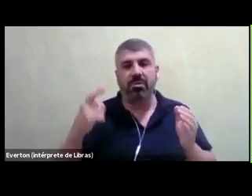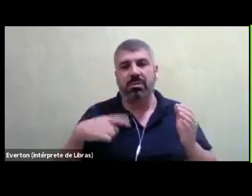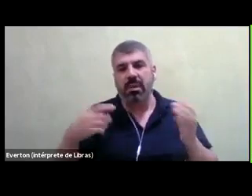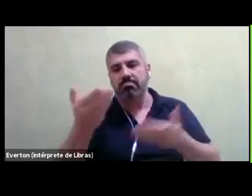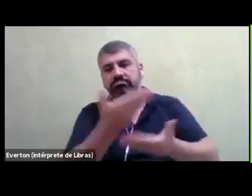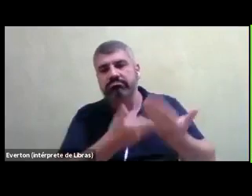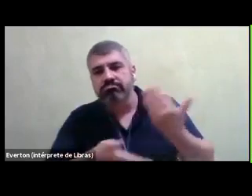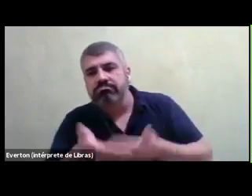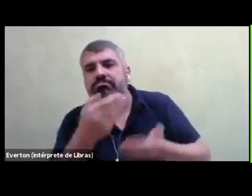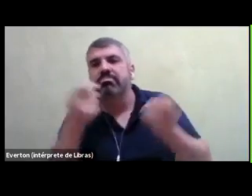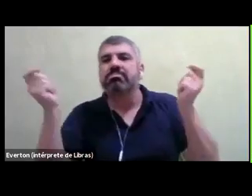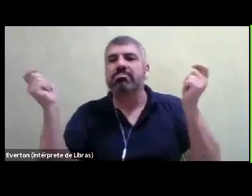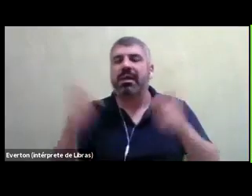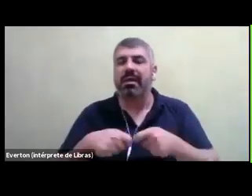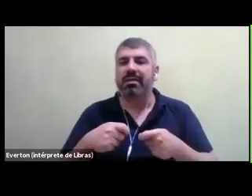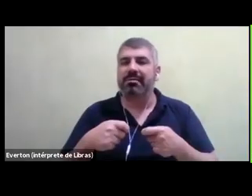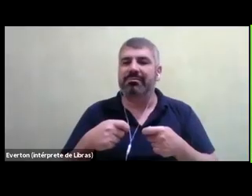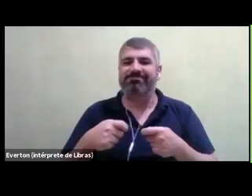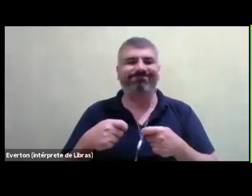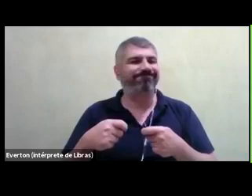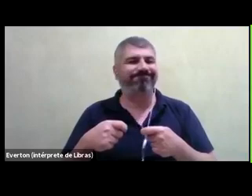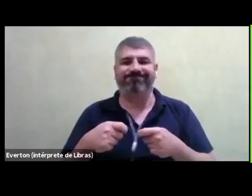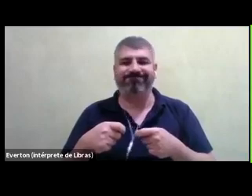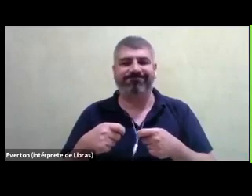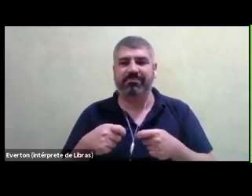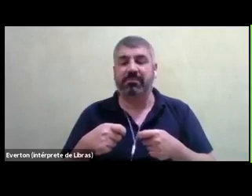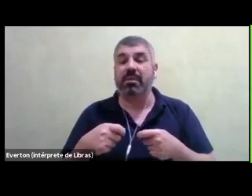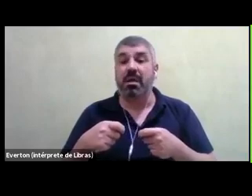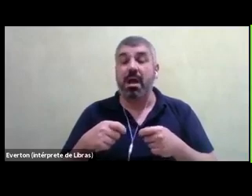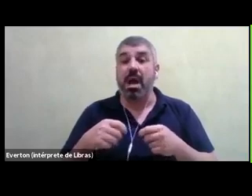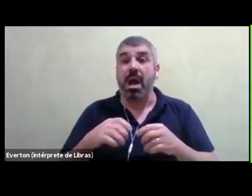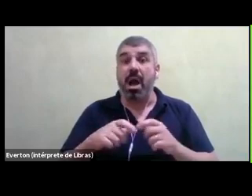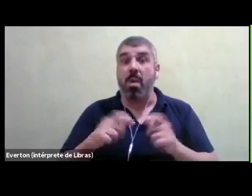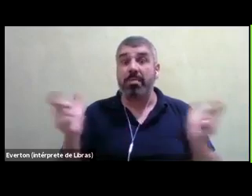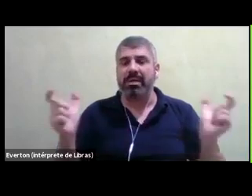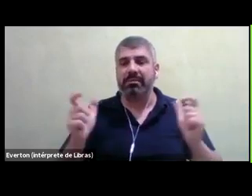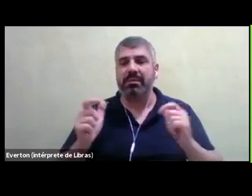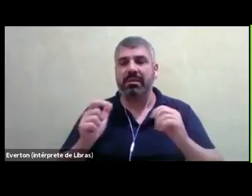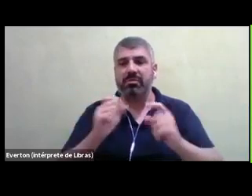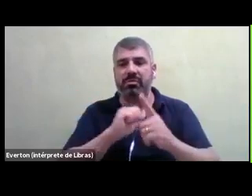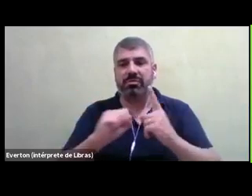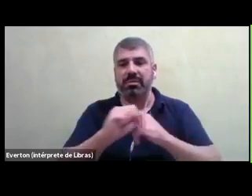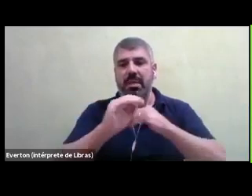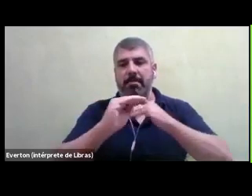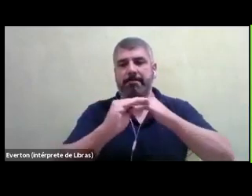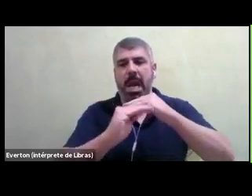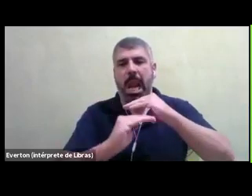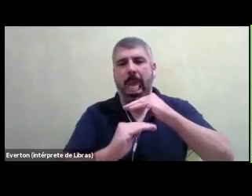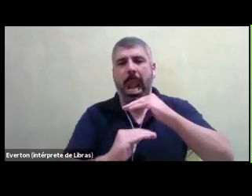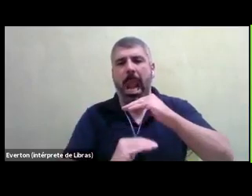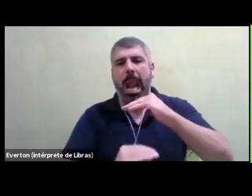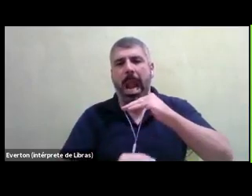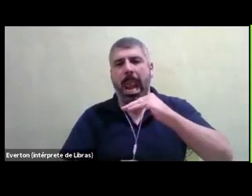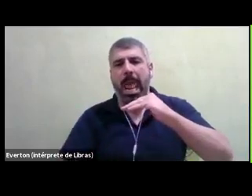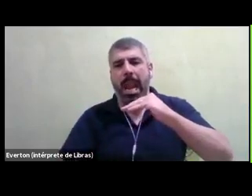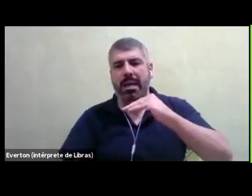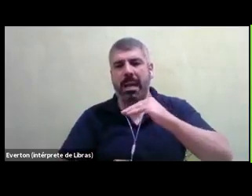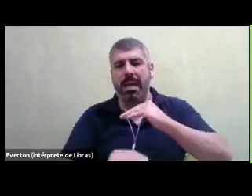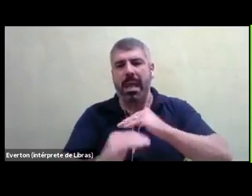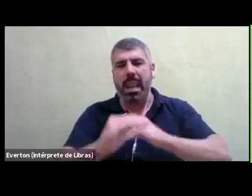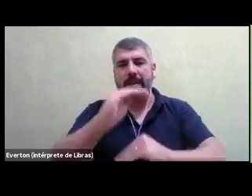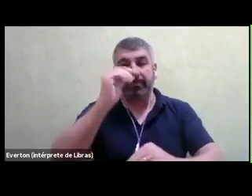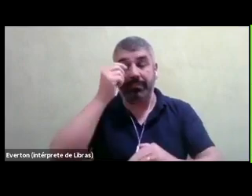gente e contribui para ampliar o abismo social que a gente vive. Independente do contexto, né? E eu que trabalho